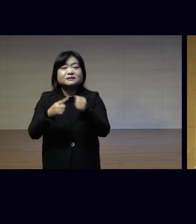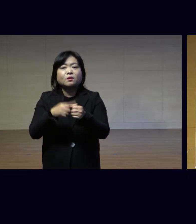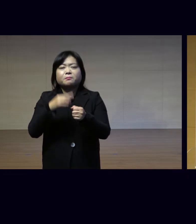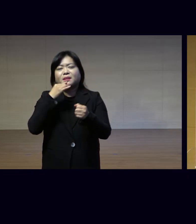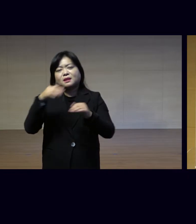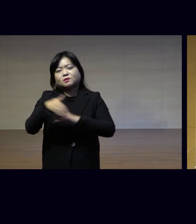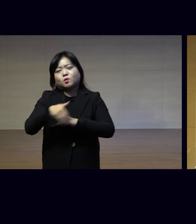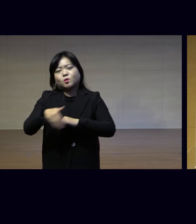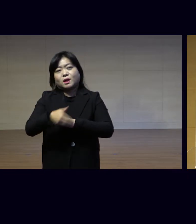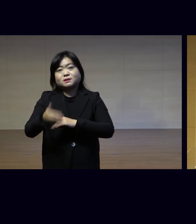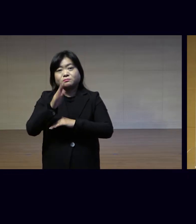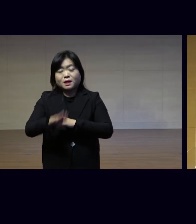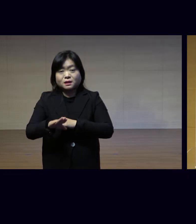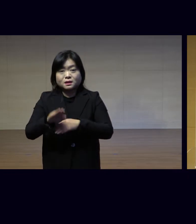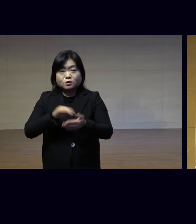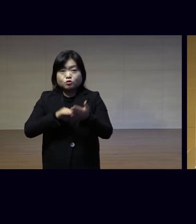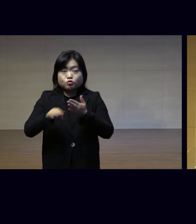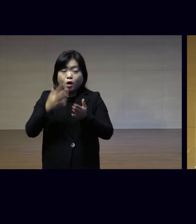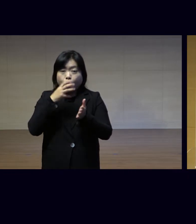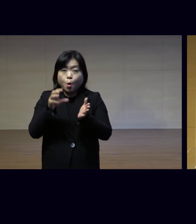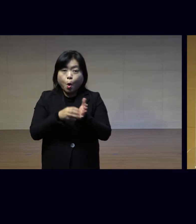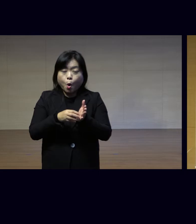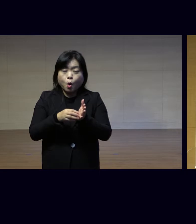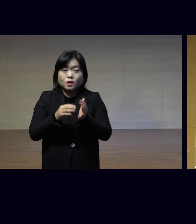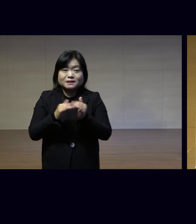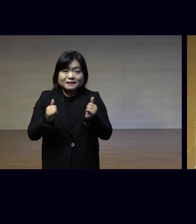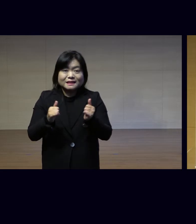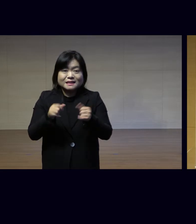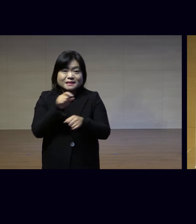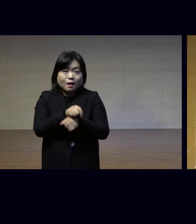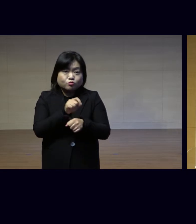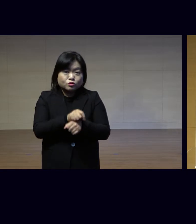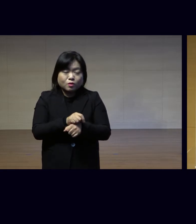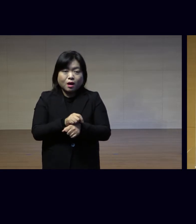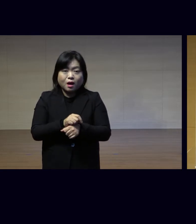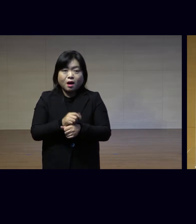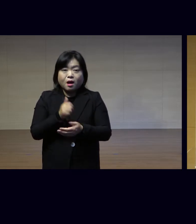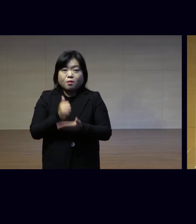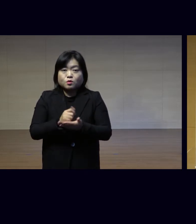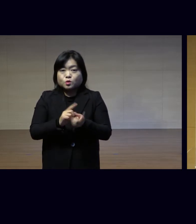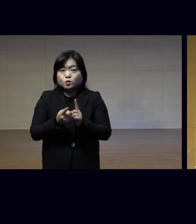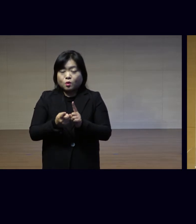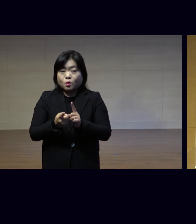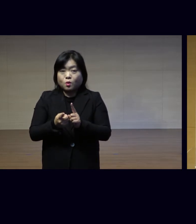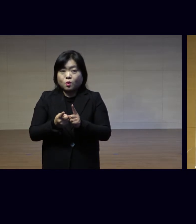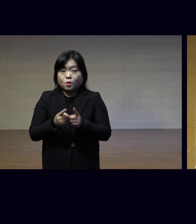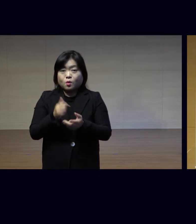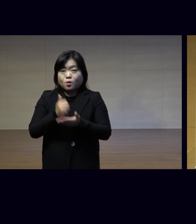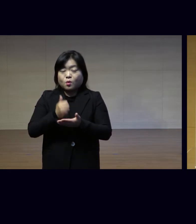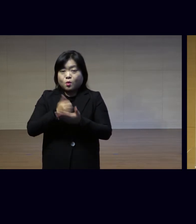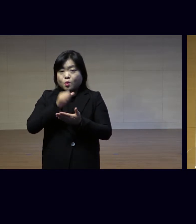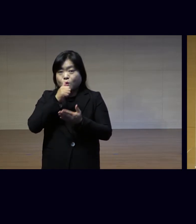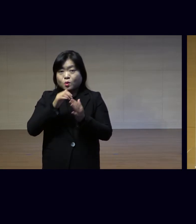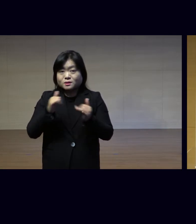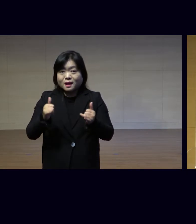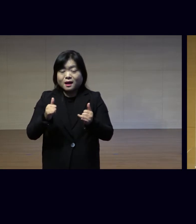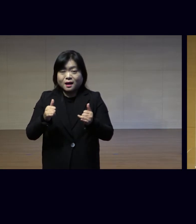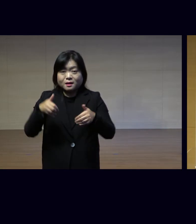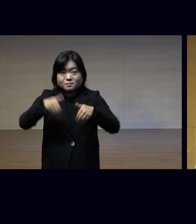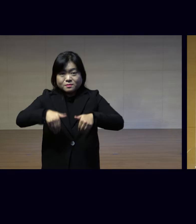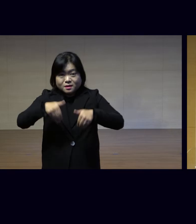됩니다. 그런데 그 다음에 공증인 사무실과 소송 대리인, 변호사입니다. 일종의 대리인에서 거기서